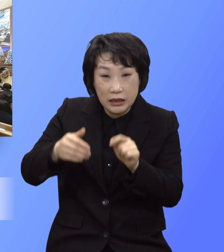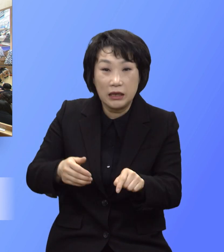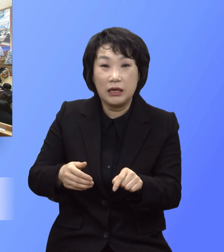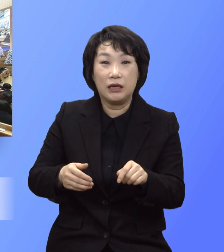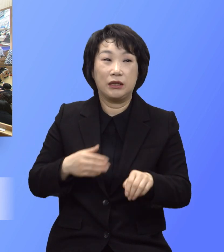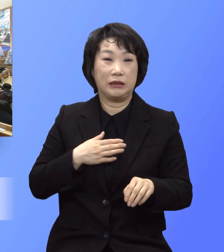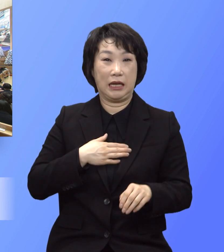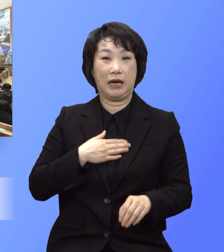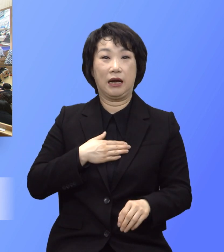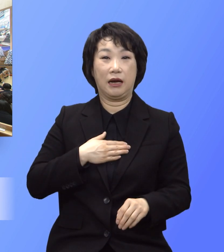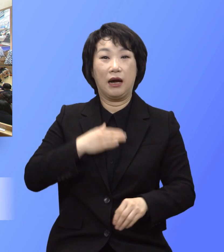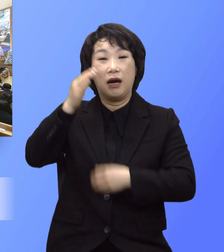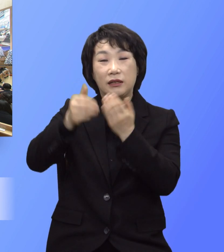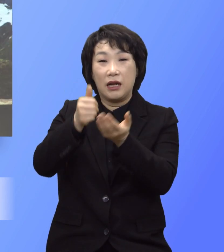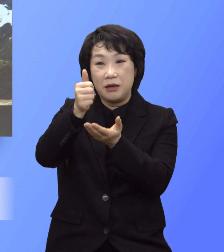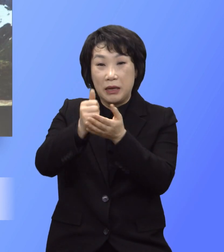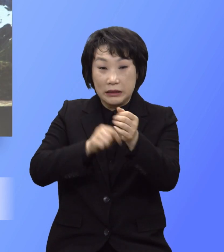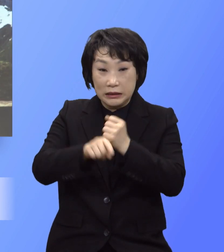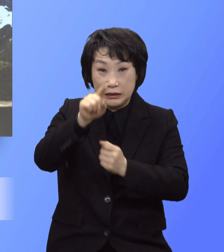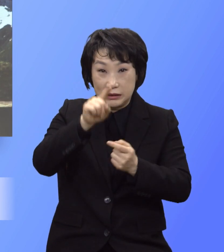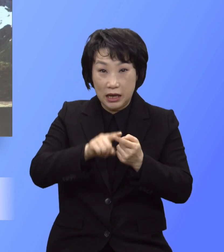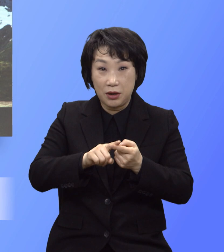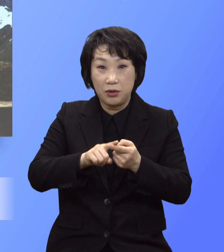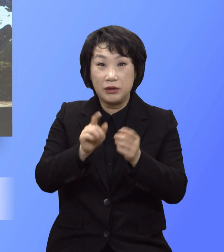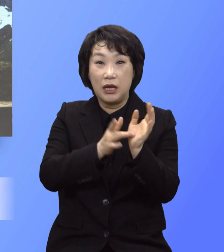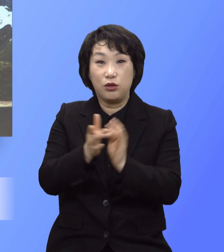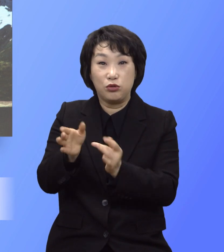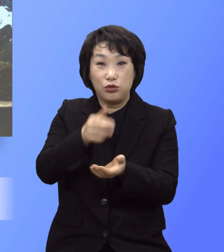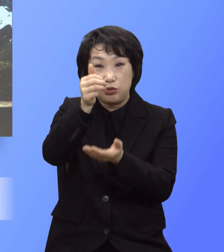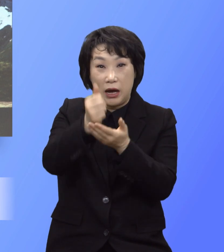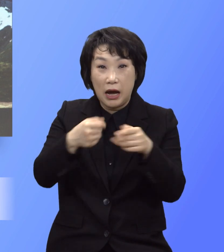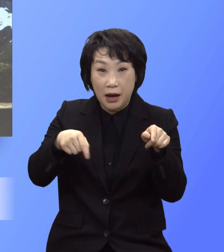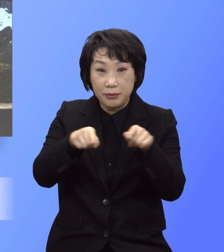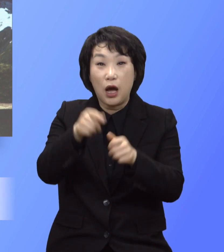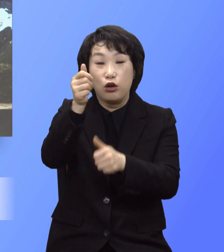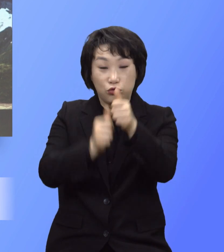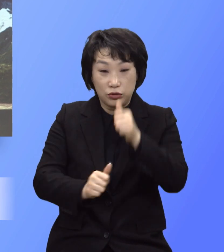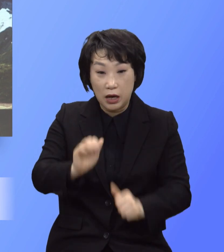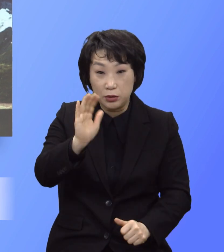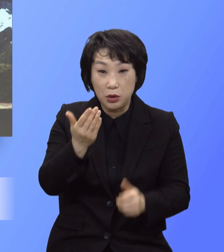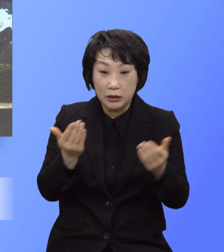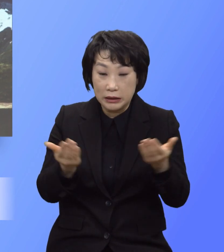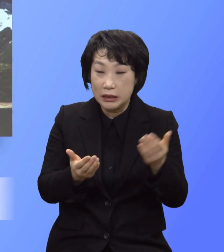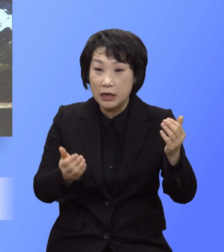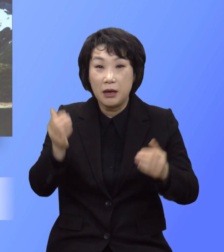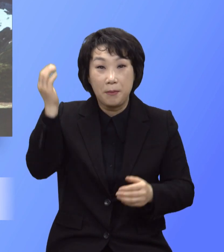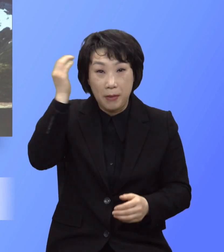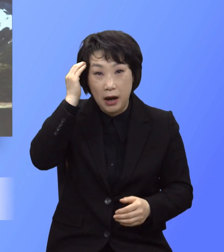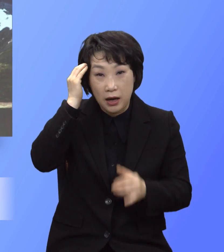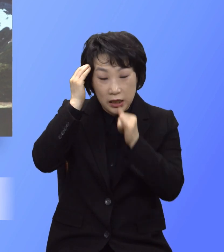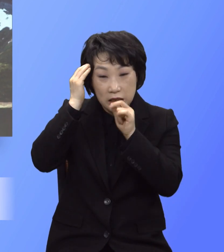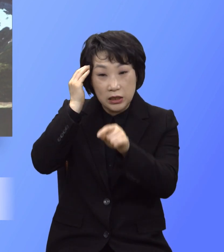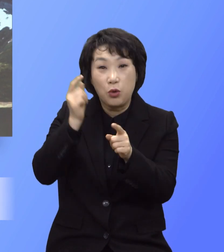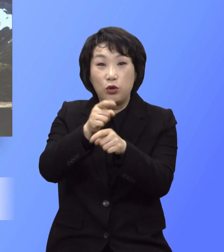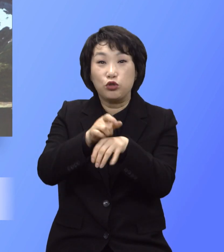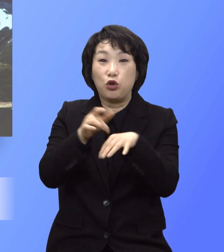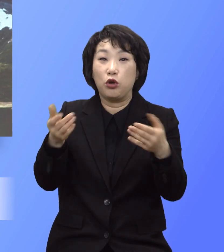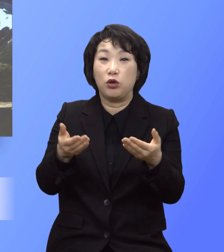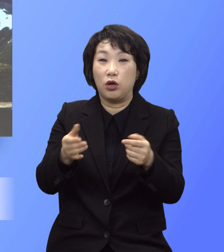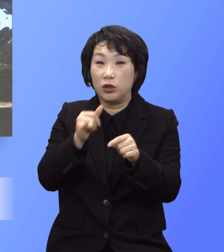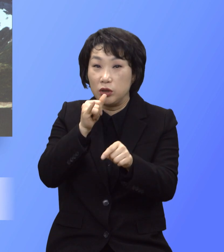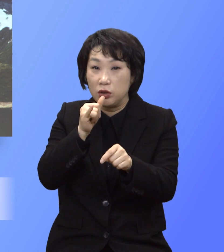사람이 하나님의 뜻대로 예수 그리스도와 함께 후사가 되는 일을 방해하는 마귀사단 귀신